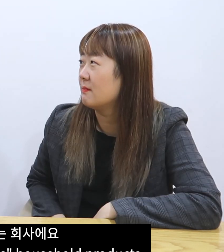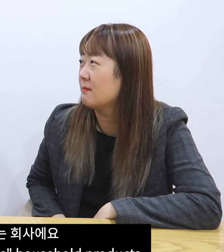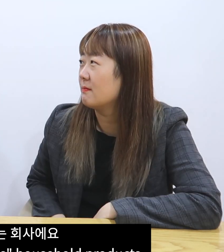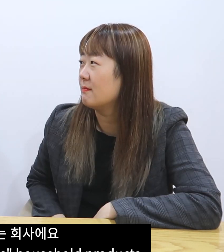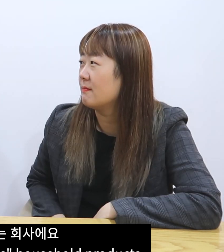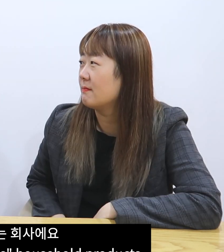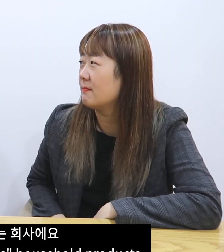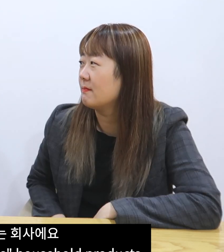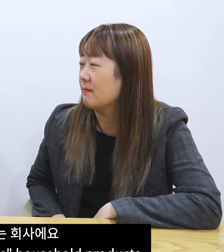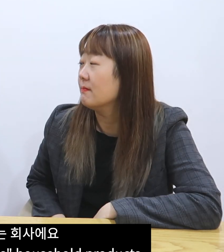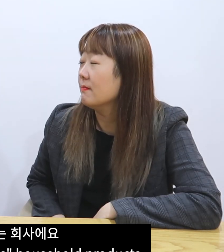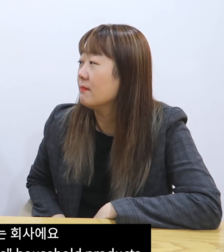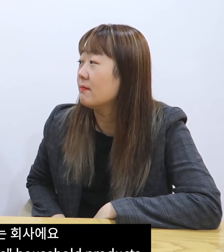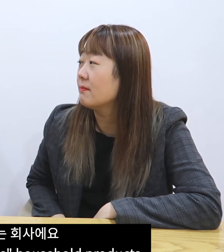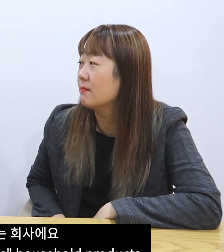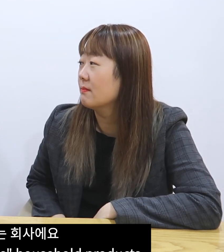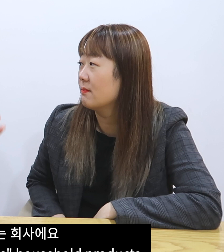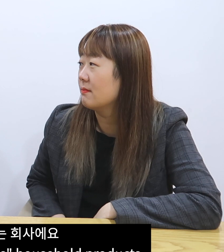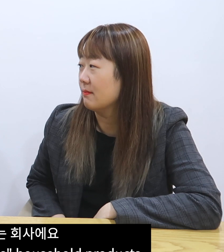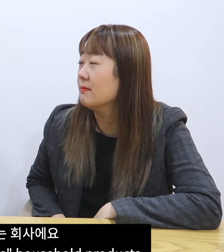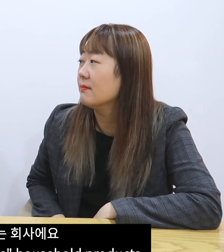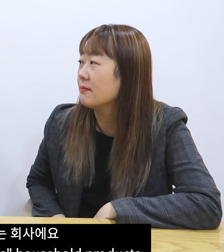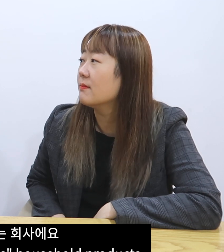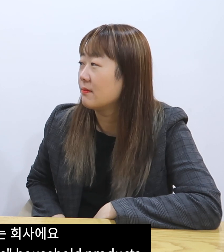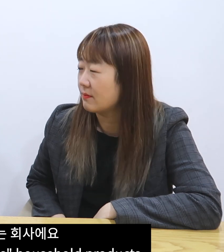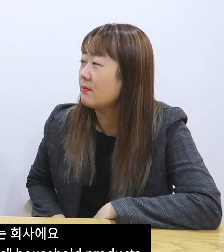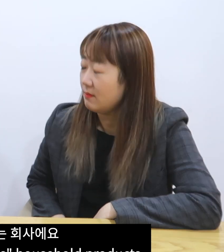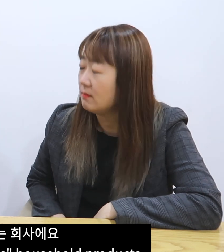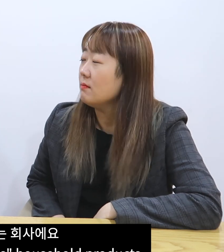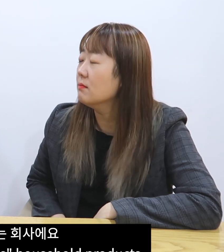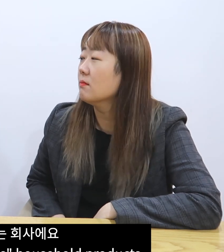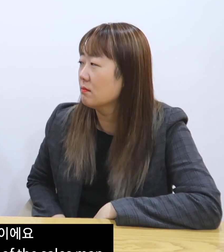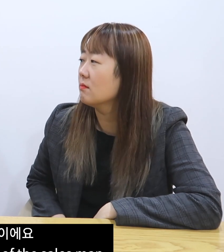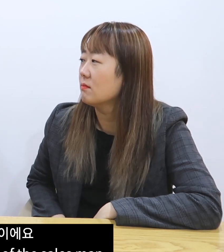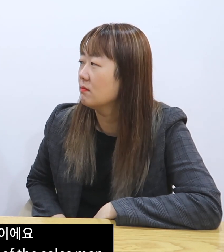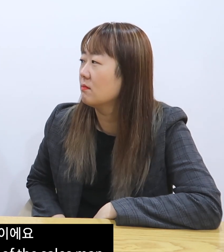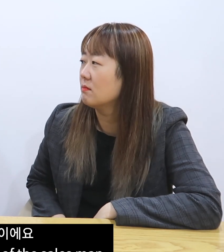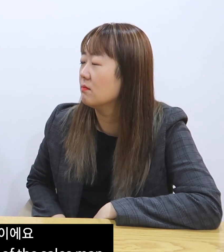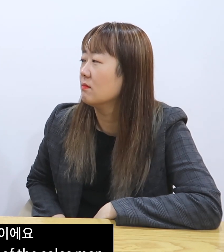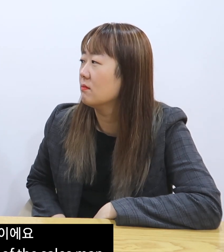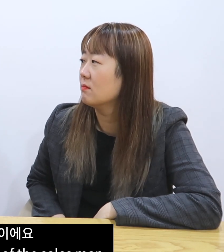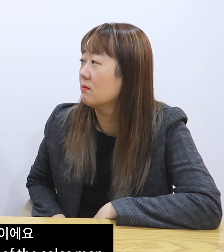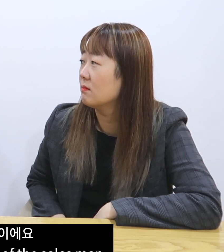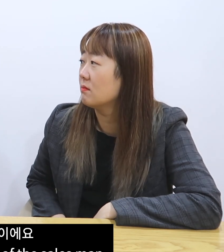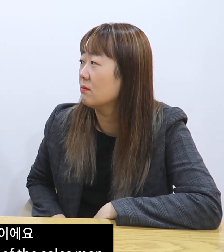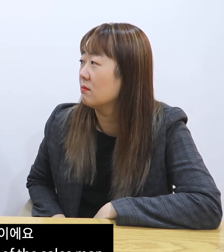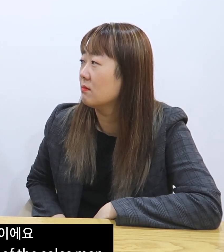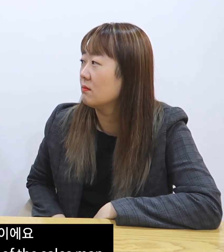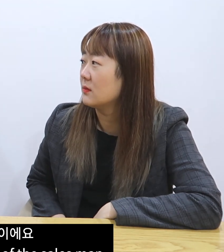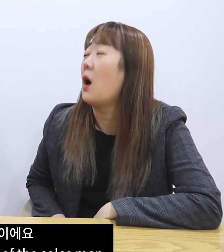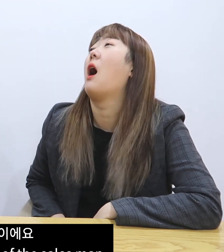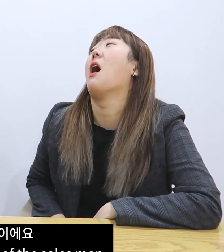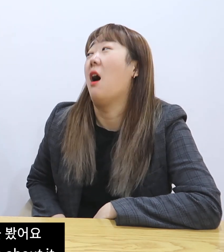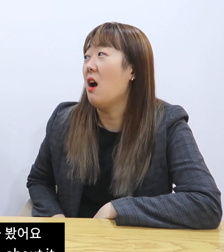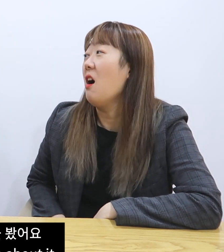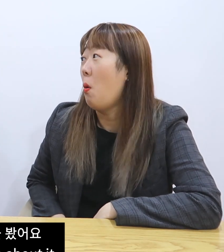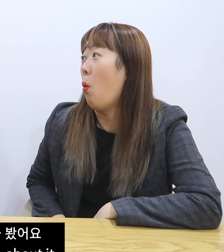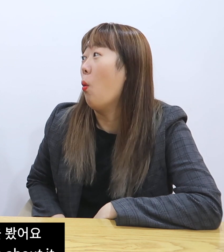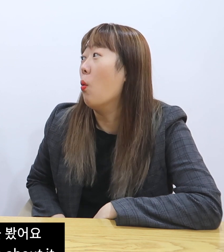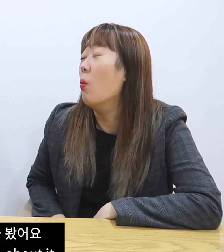뭐 들어. 제품 파는 여자예요. 그 다음 영원히 아우